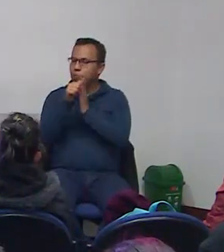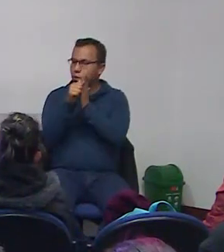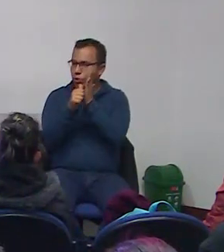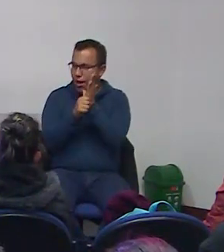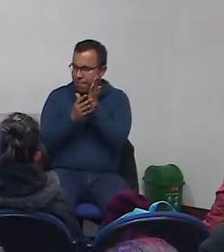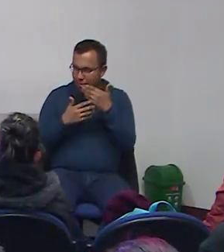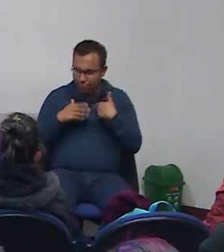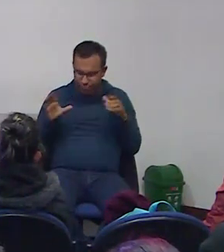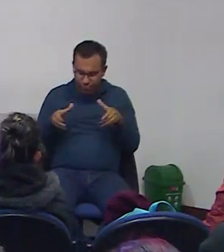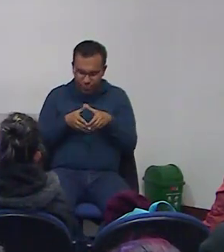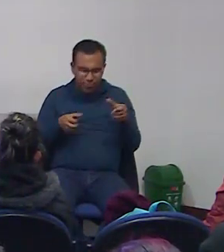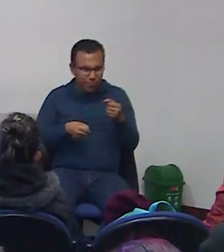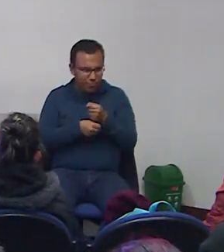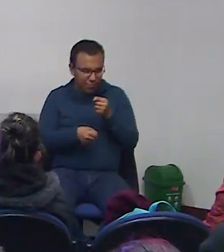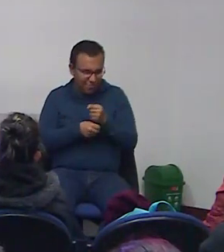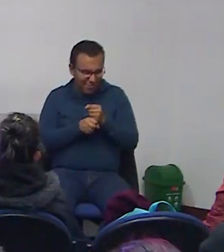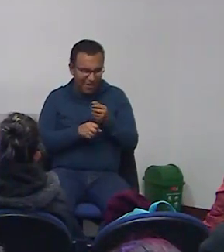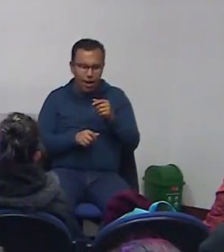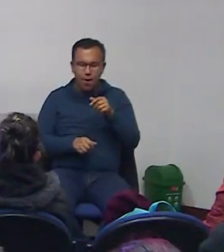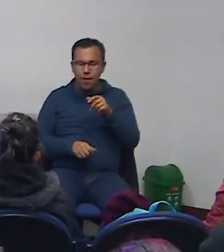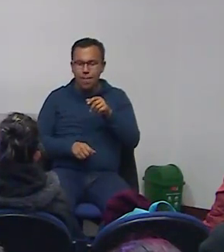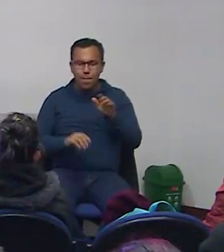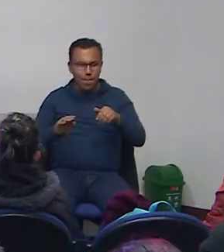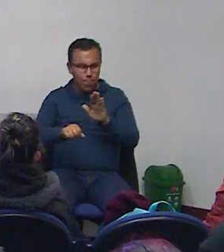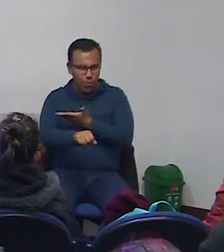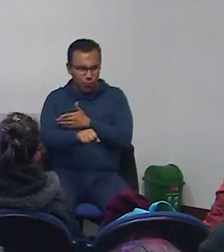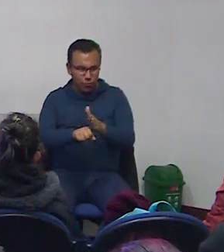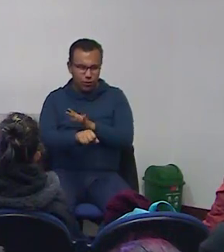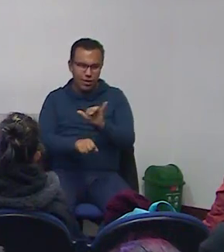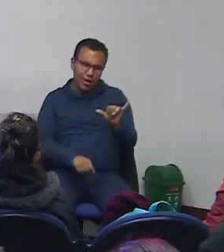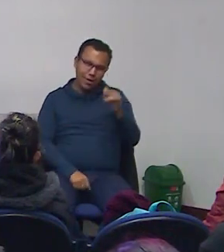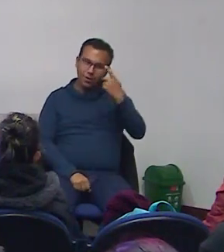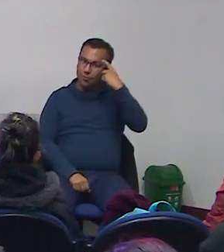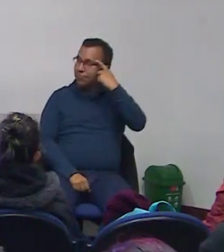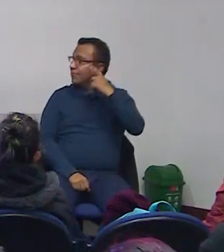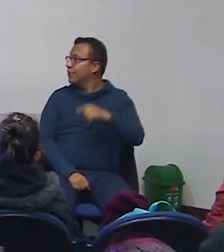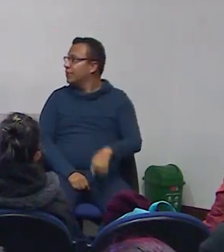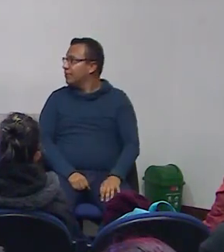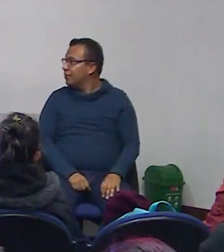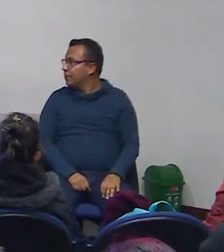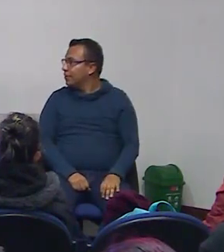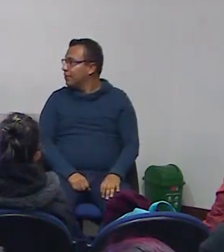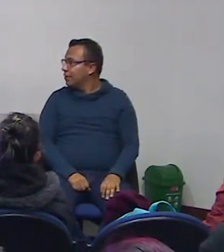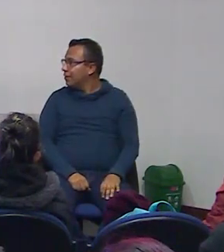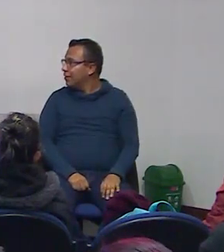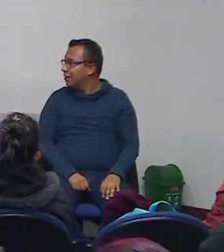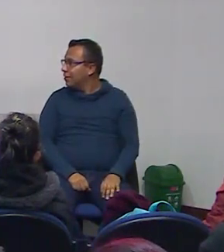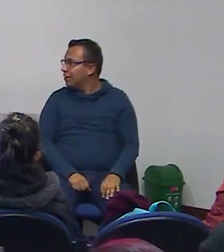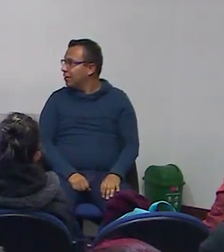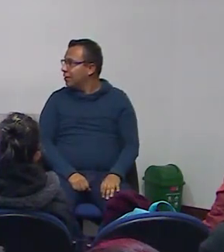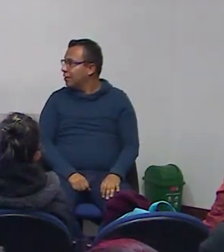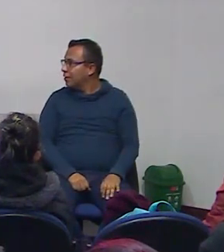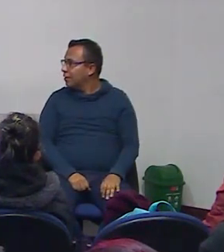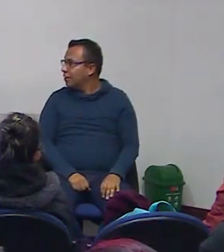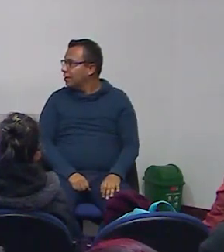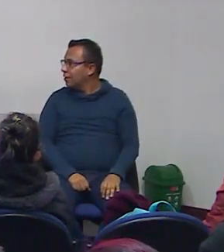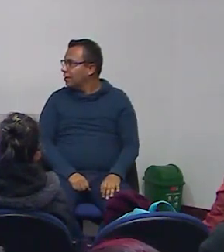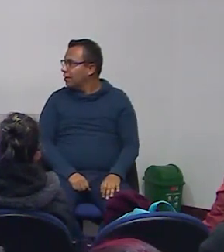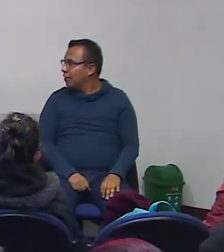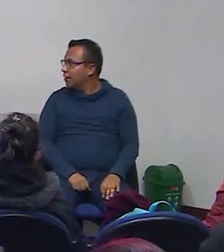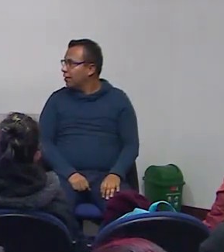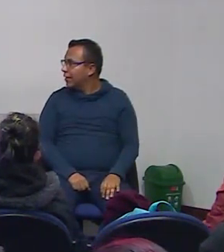nosotros tenemos y manejamos en music and Mind patrocinado por Sound and Reading foundation fundación sonido y